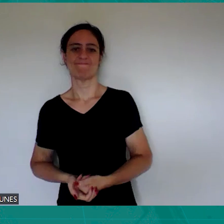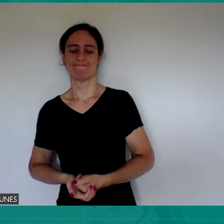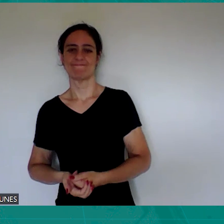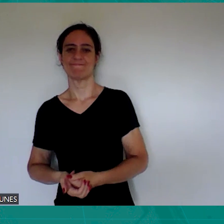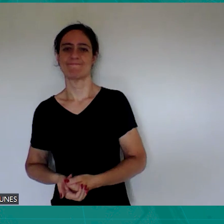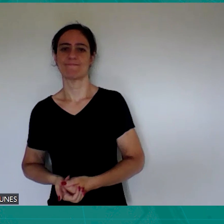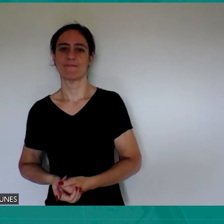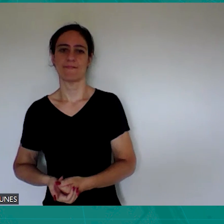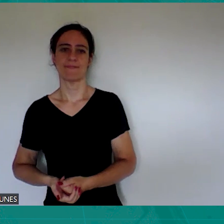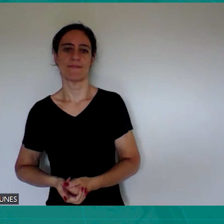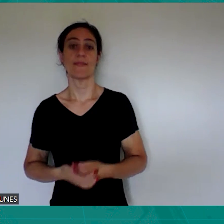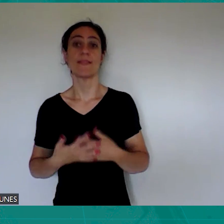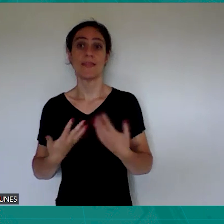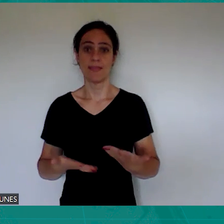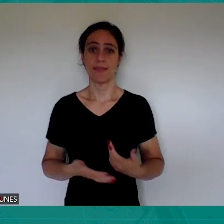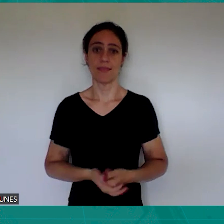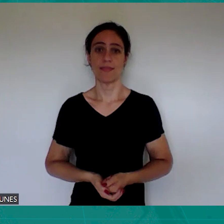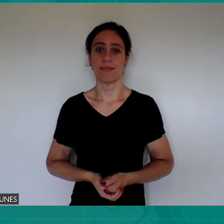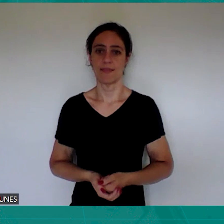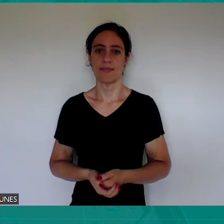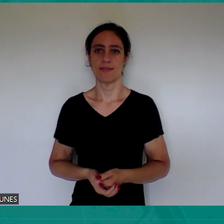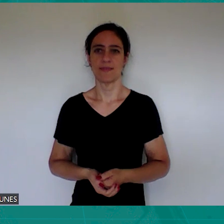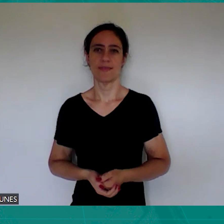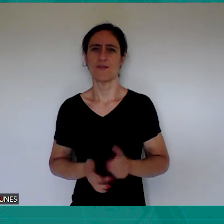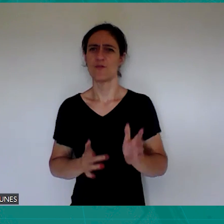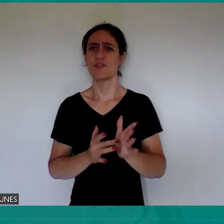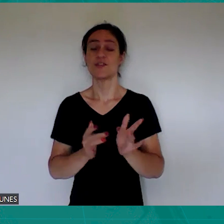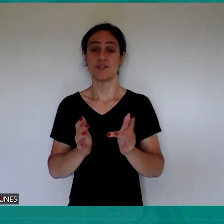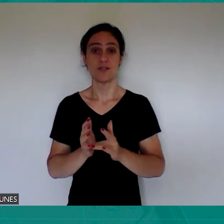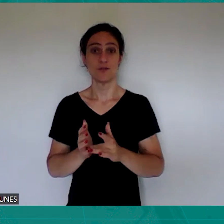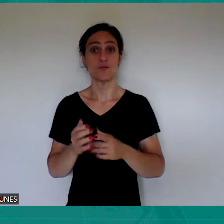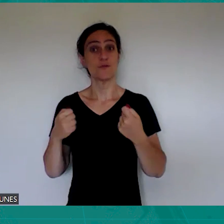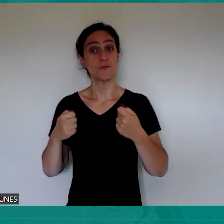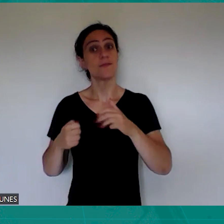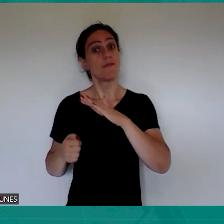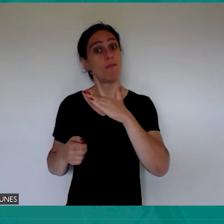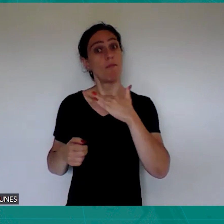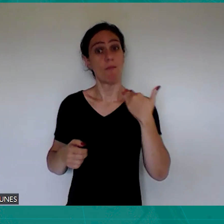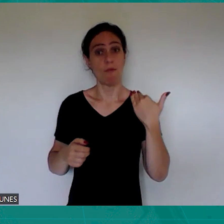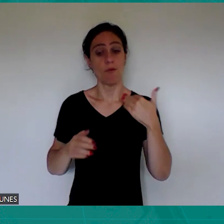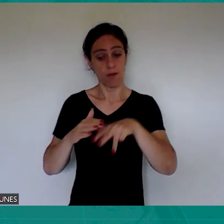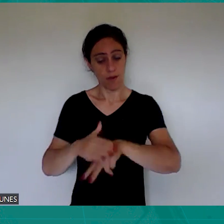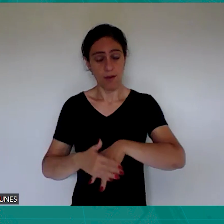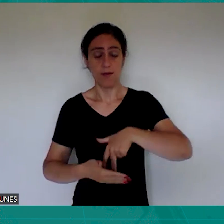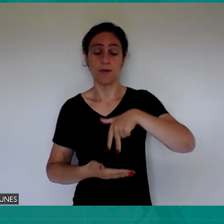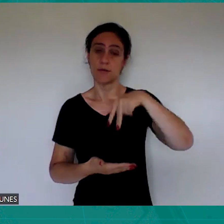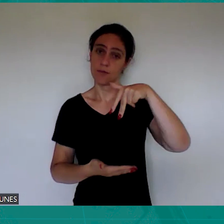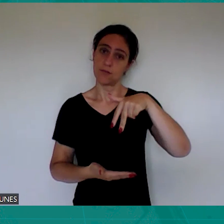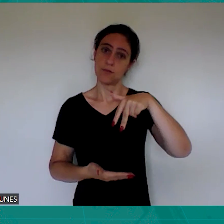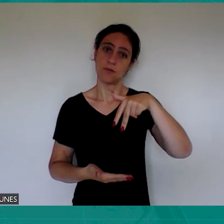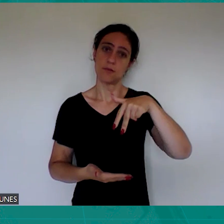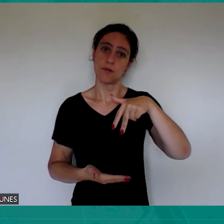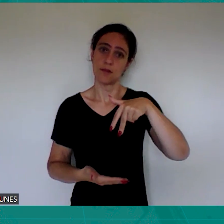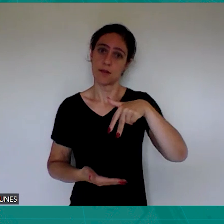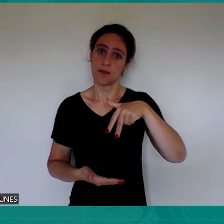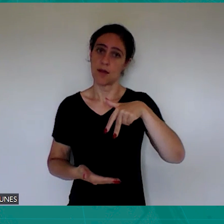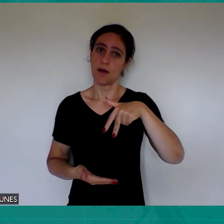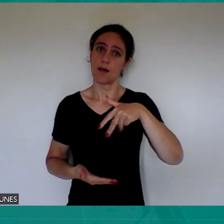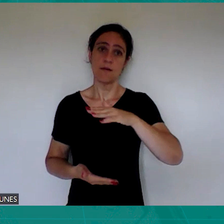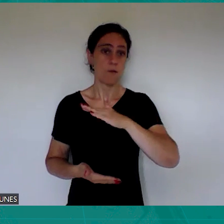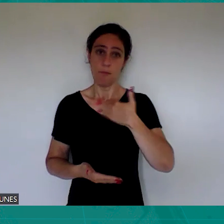só, por isso que Jesus precisava ir. Sem a morte e ressurreição de Cristo, irmão, nada disso tornaria